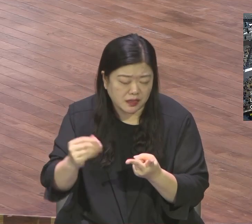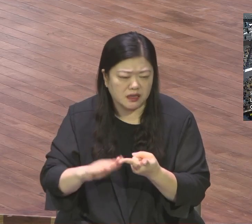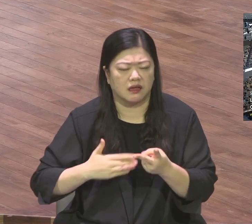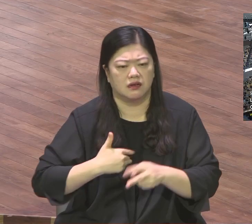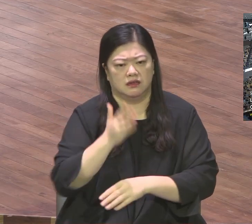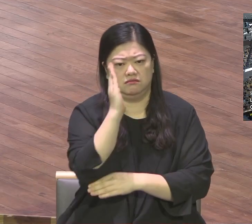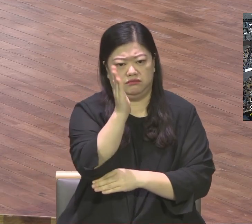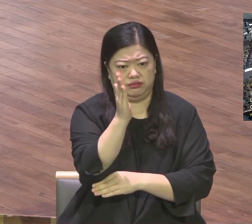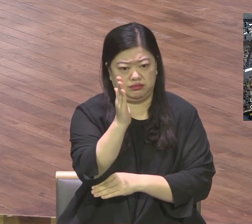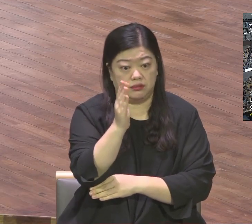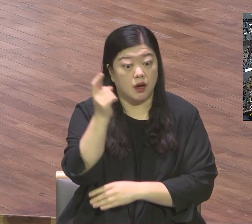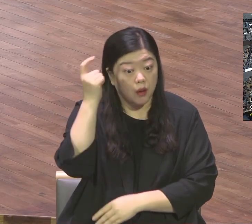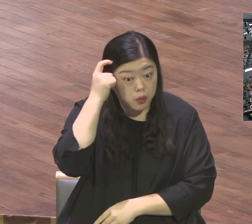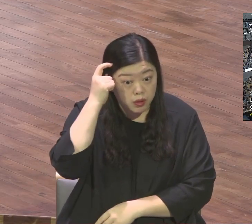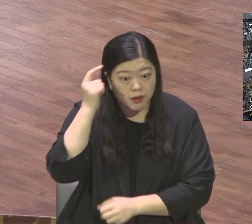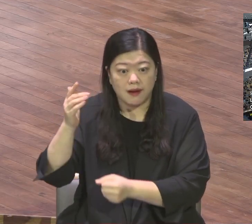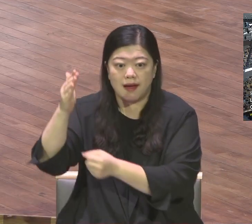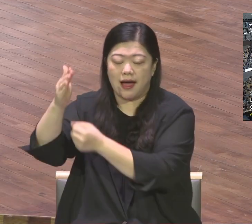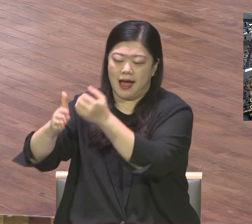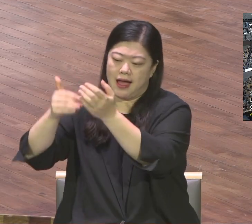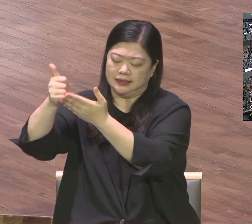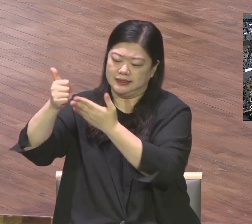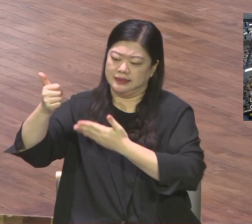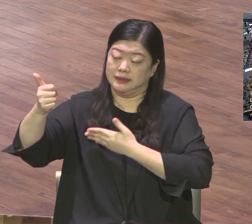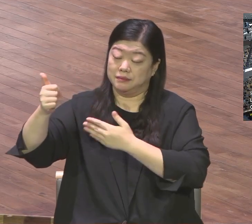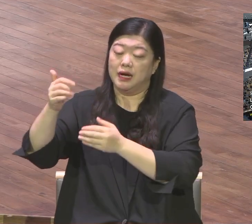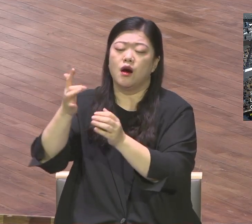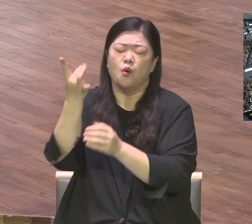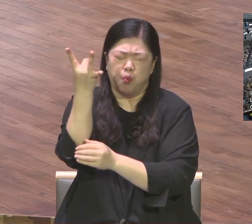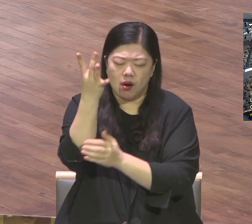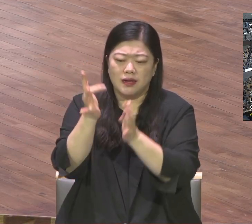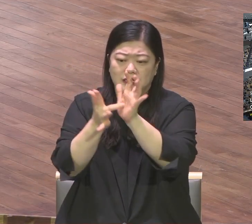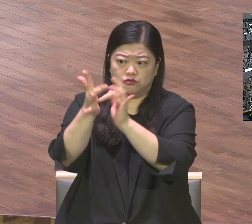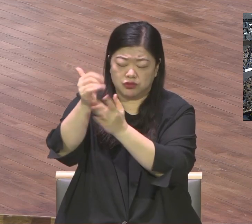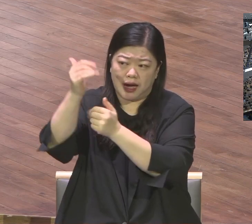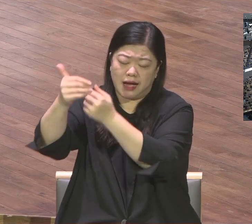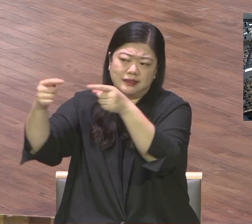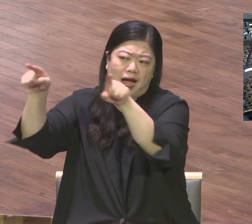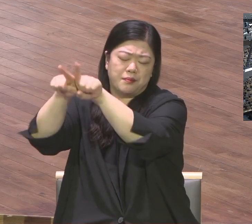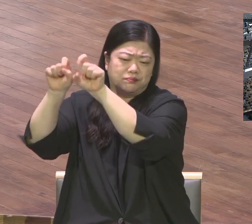이는 아버지와 함께 계시다가 우리에게 나타나신 바 되니시니라.